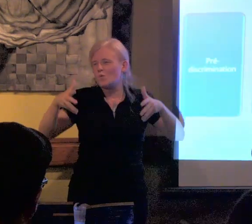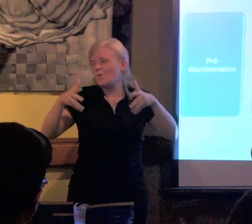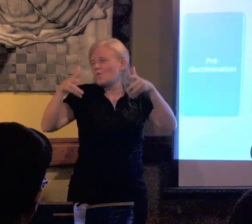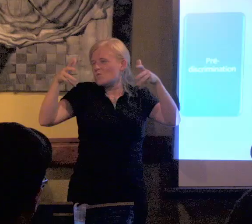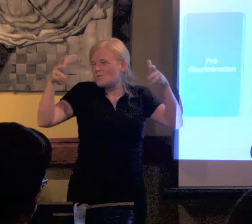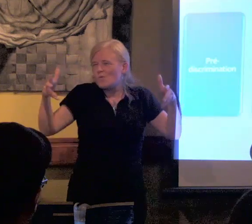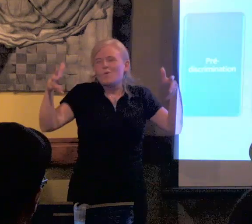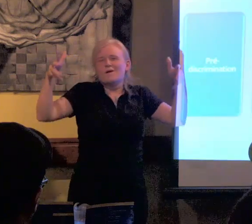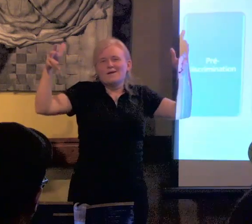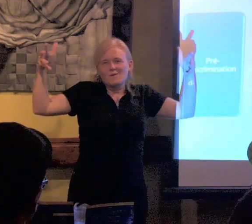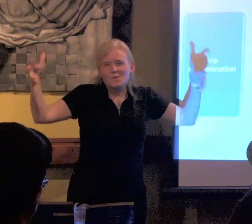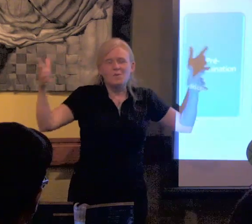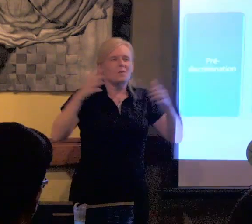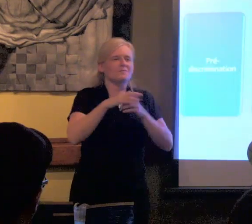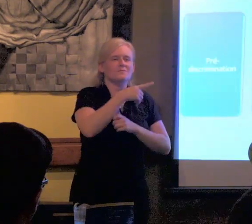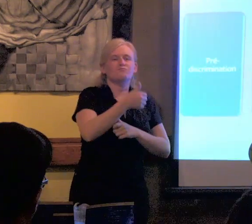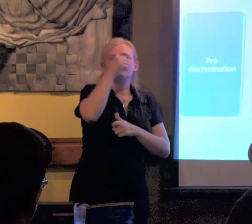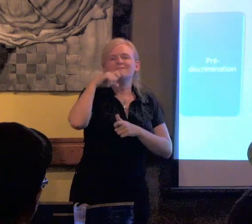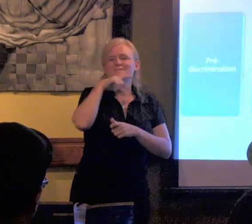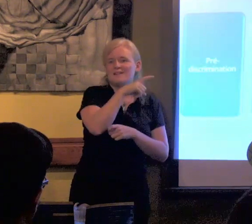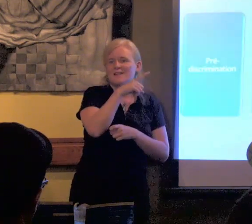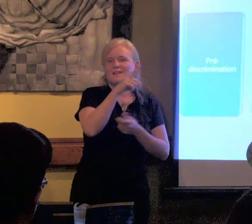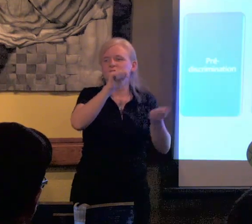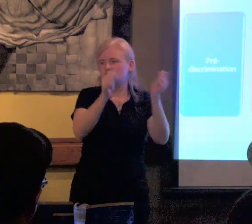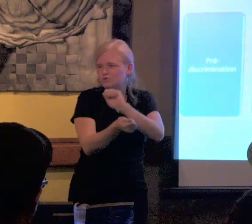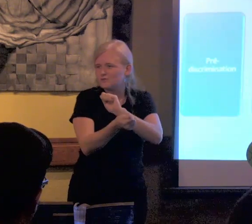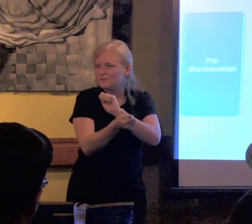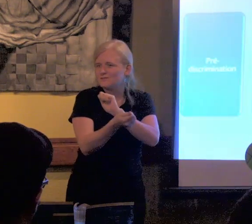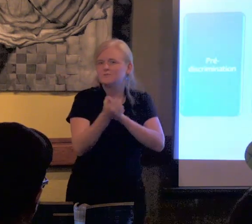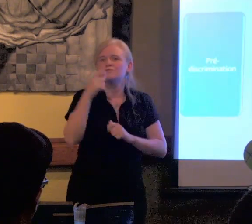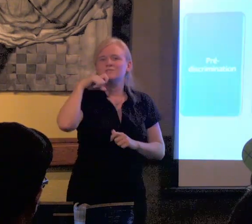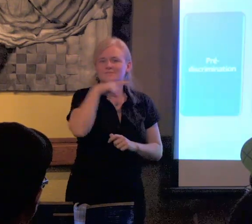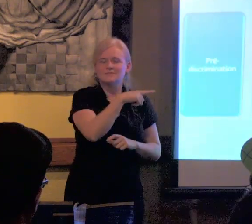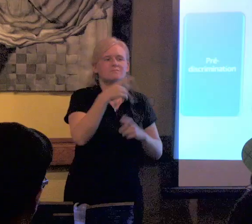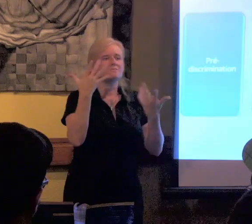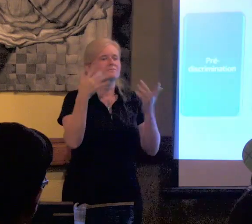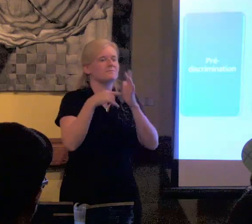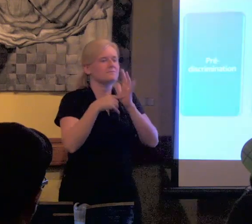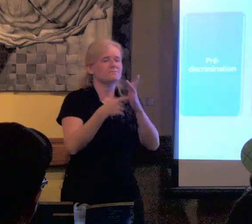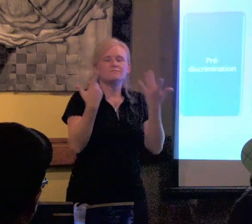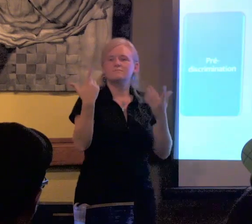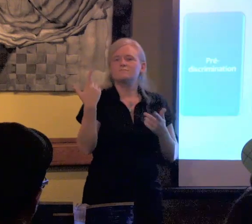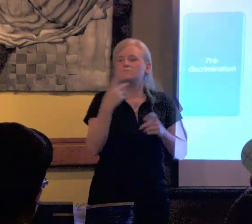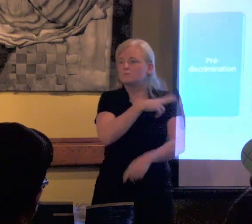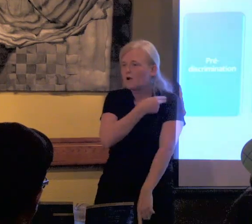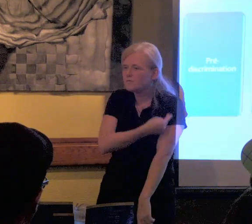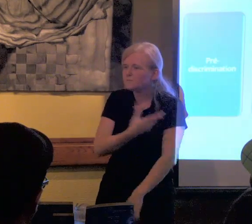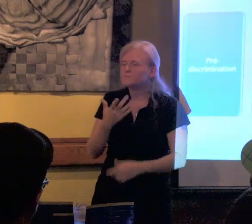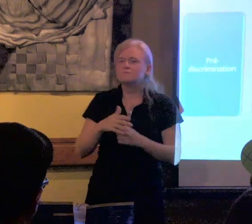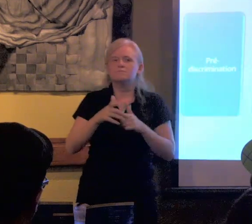La discrimination systémique, je vous dirais que c'est peut-être la plus difficile à changer.